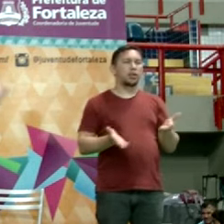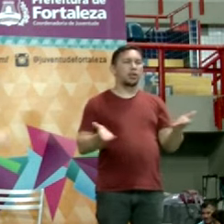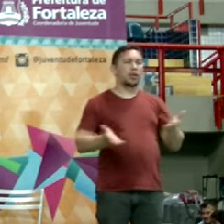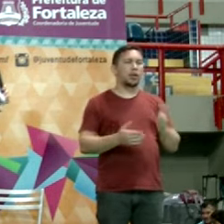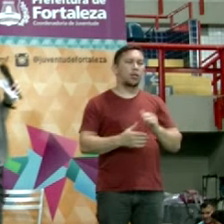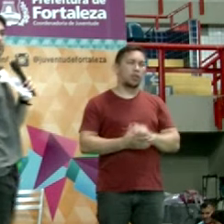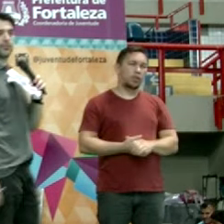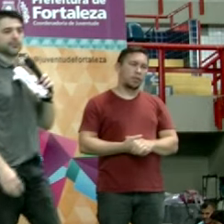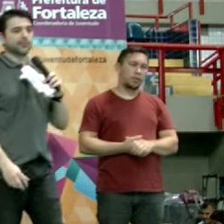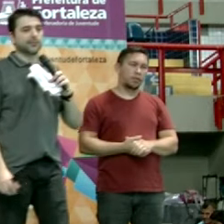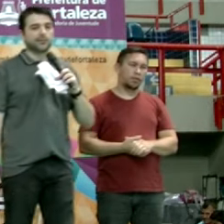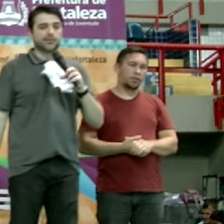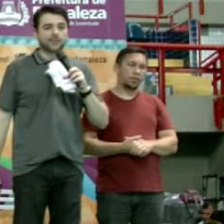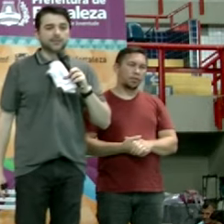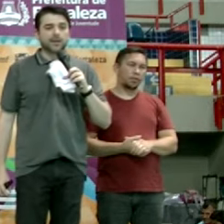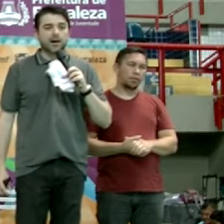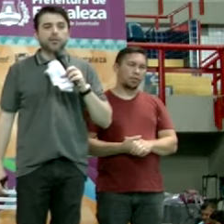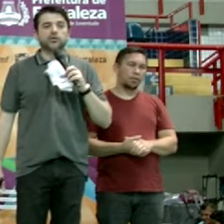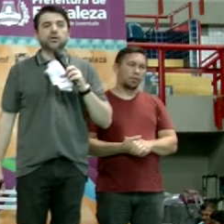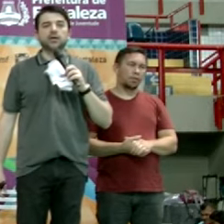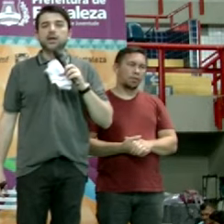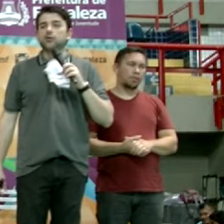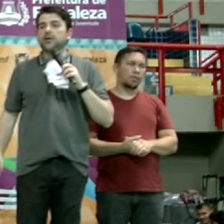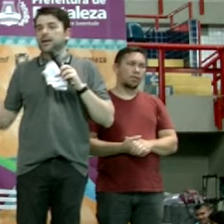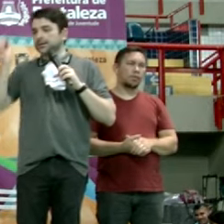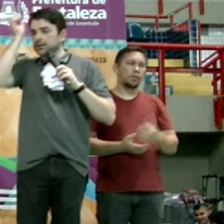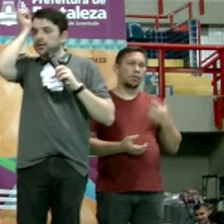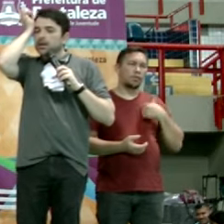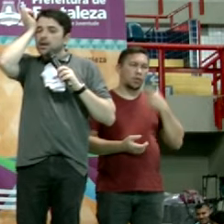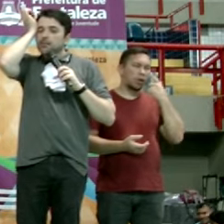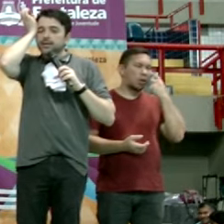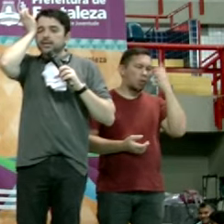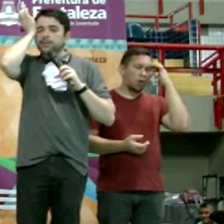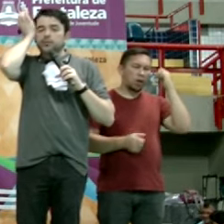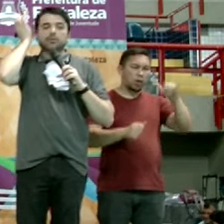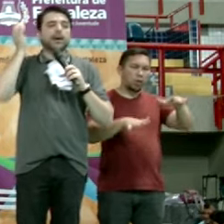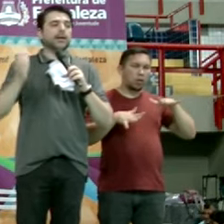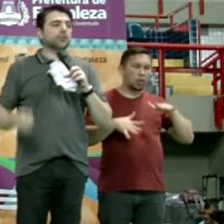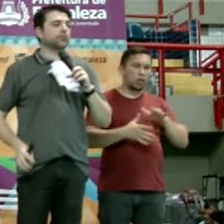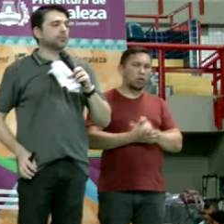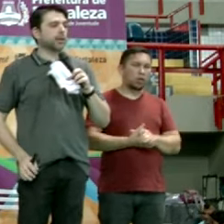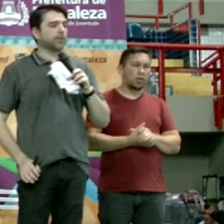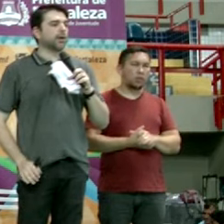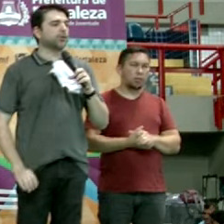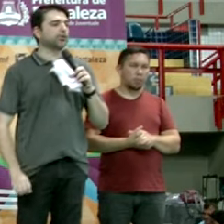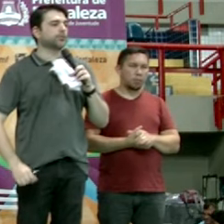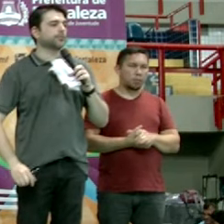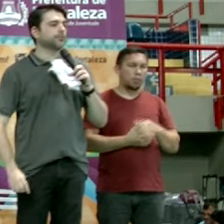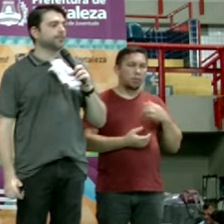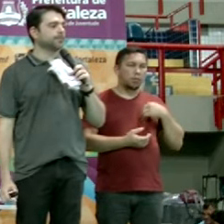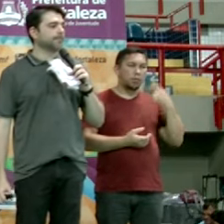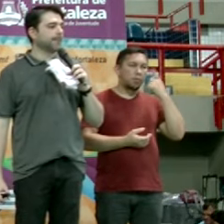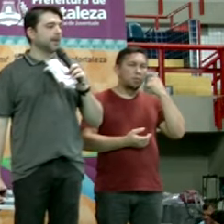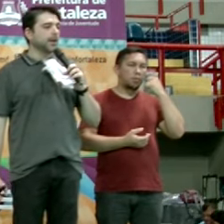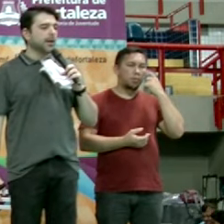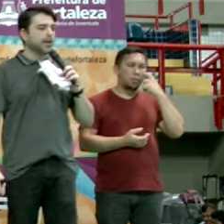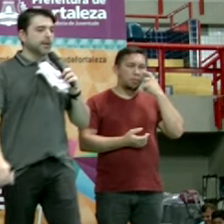só é dito em congresso. Aposto que ninguém ouviu falar disso aqui. Princípio de Pareto. Sabe o que é isso?